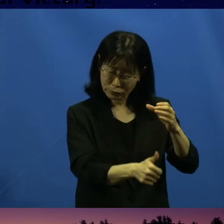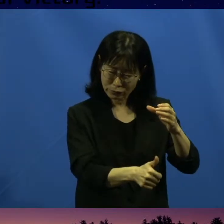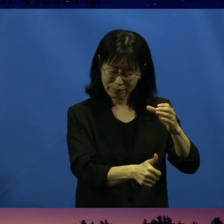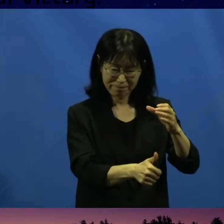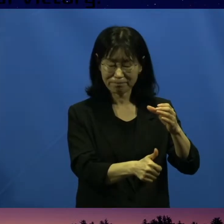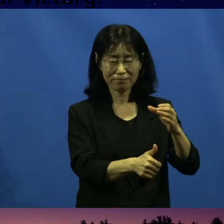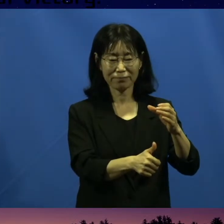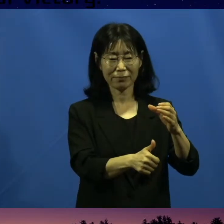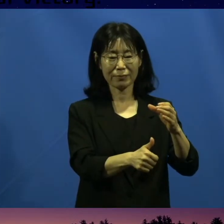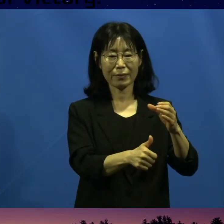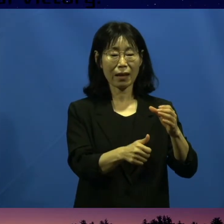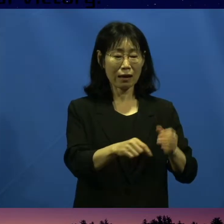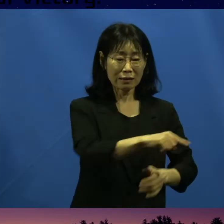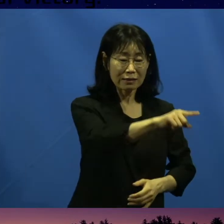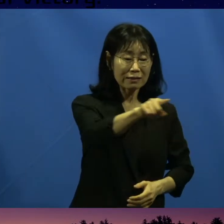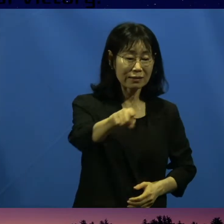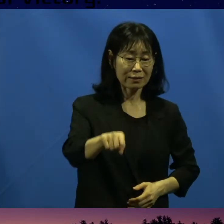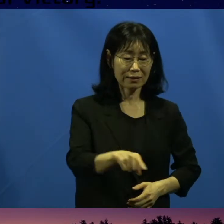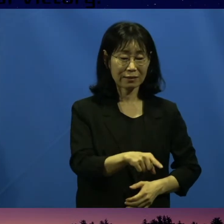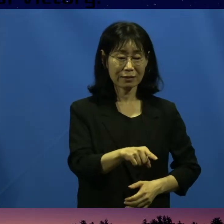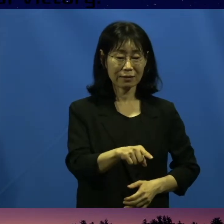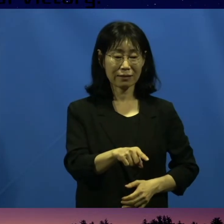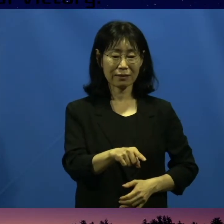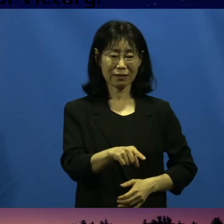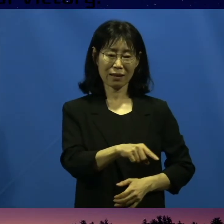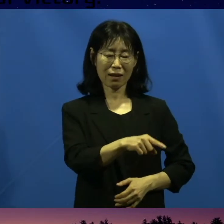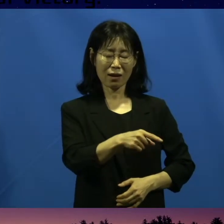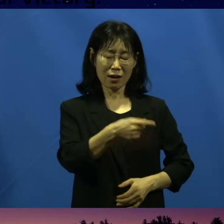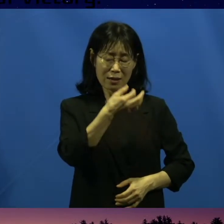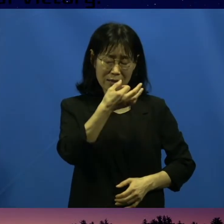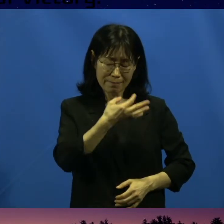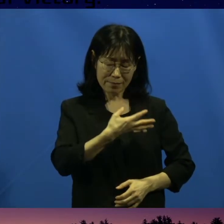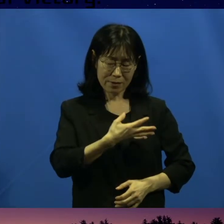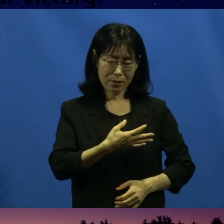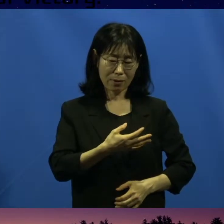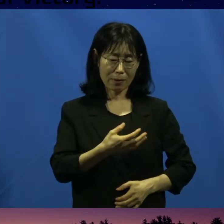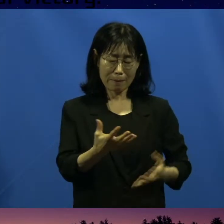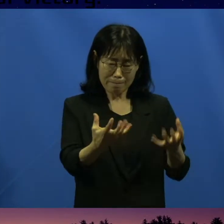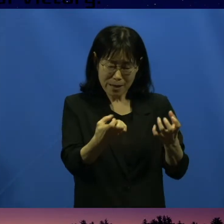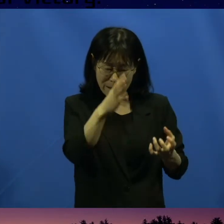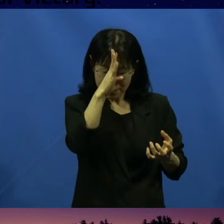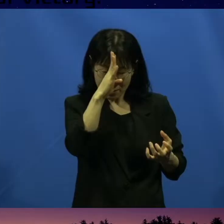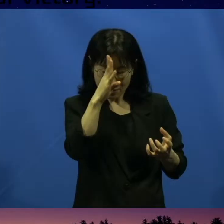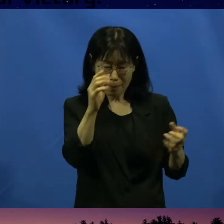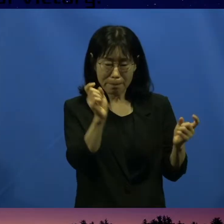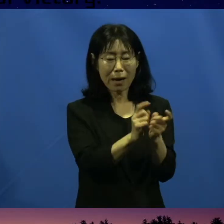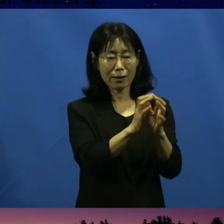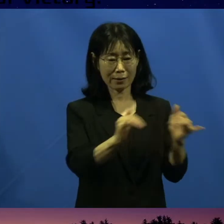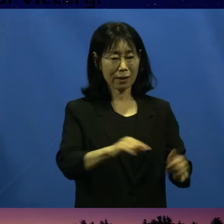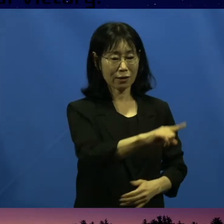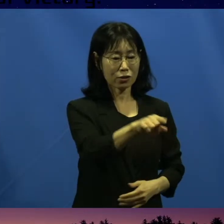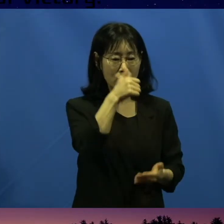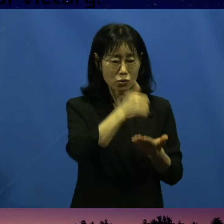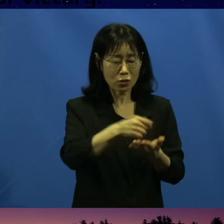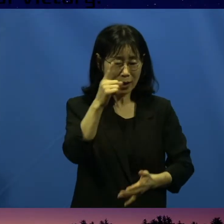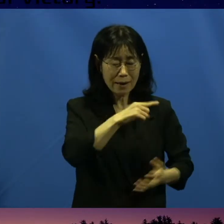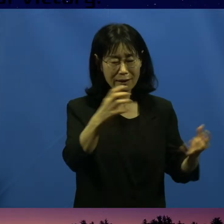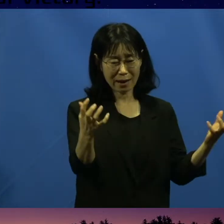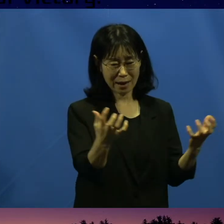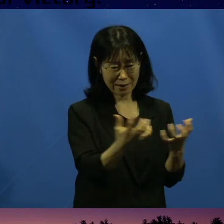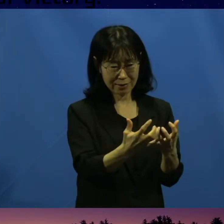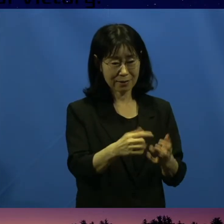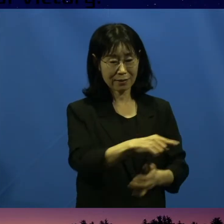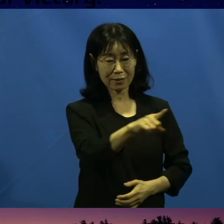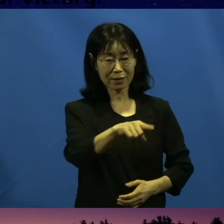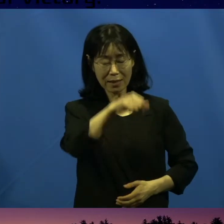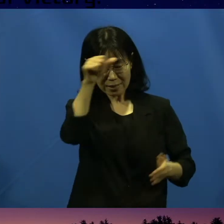죽어가는 줄도 모르고 그 살점이 뚝뚝 떨어져 나가는 나병 환자처럼 그 죄가 자신의 인생을